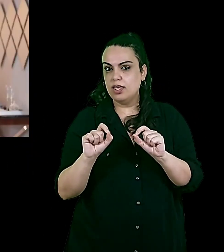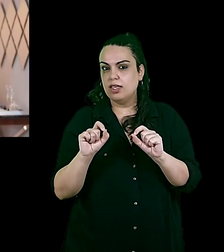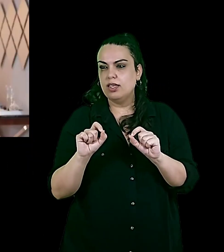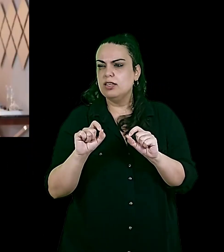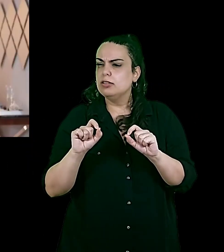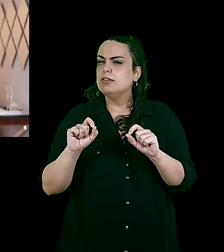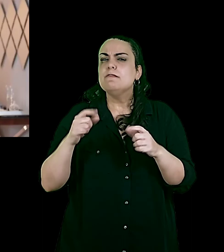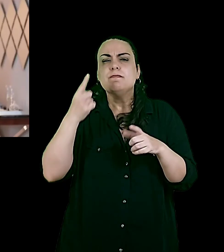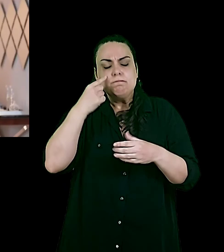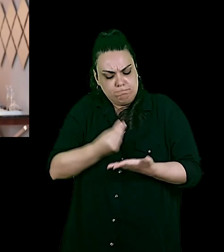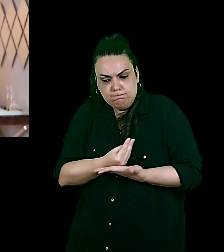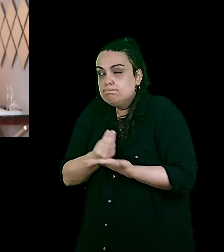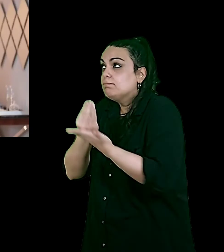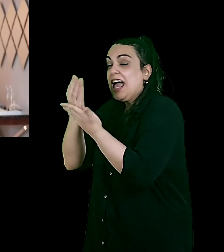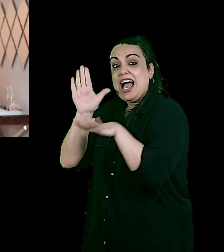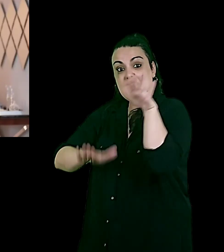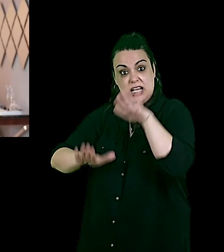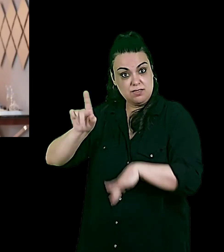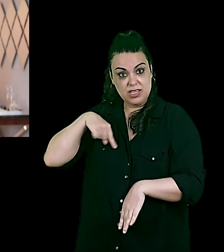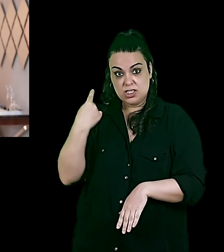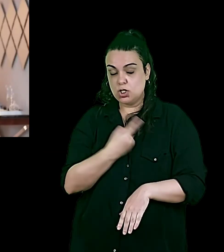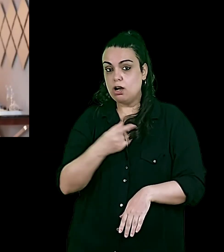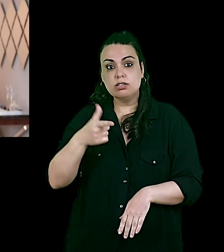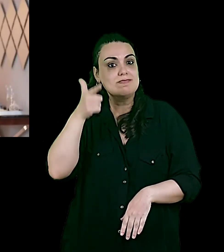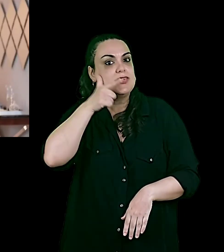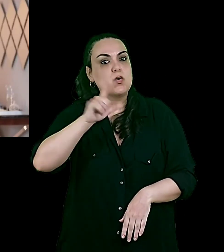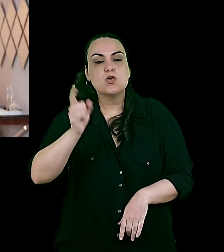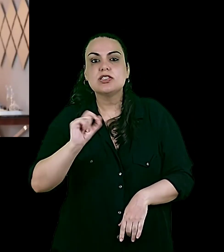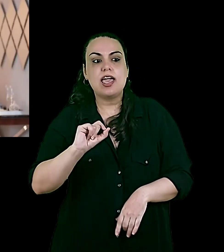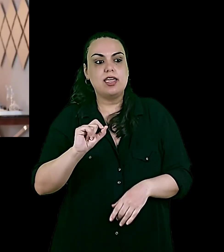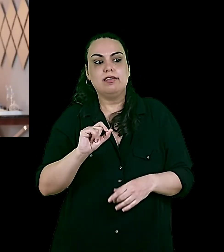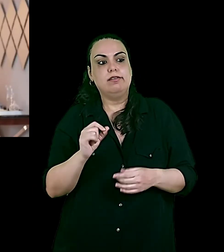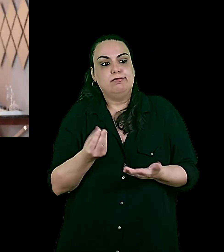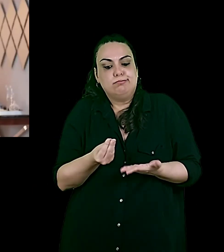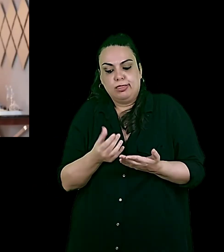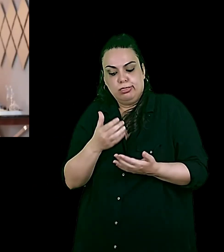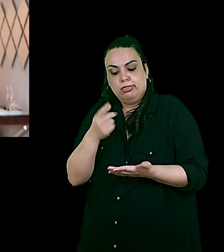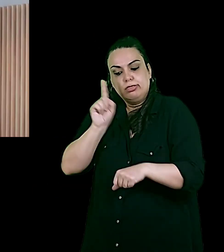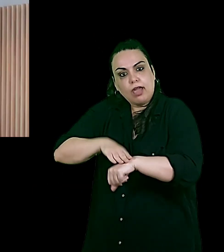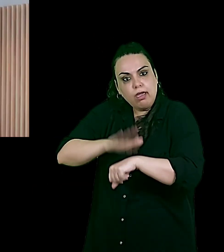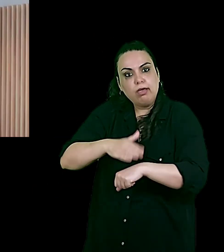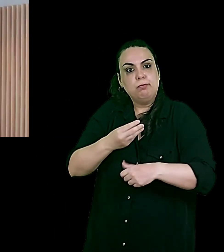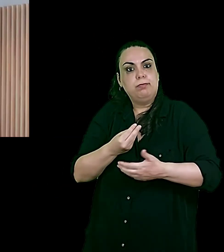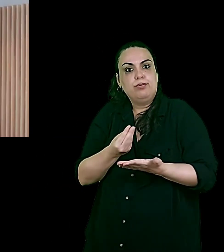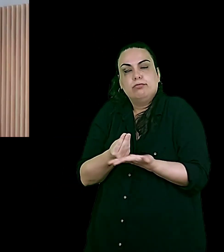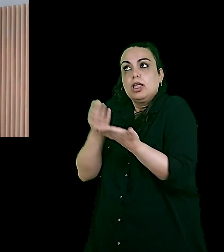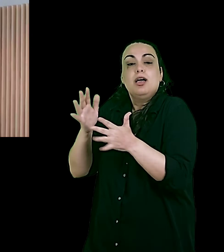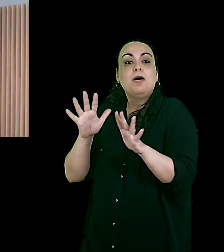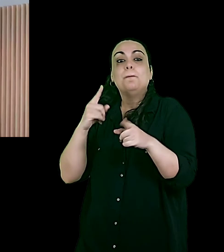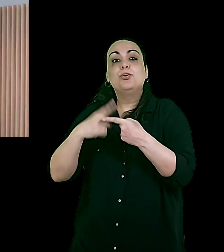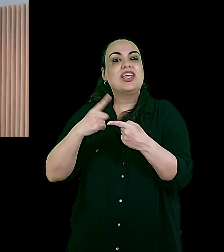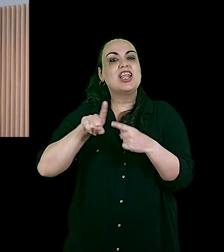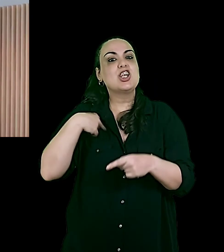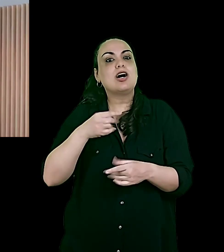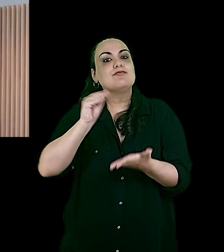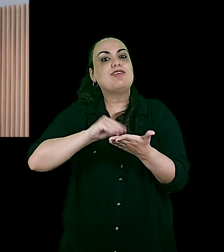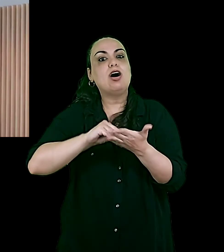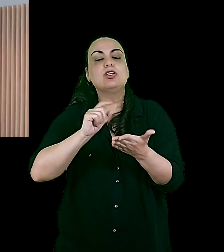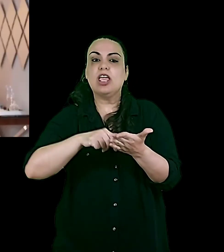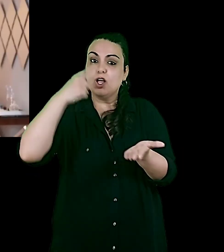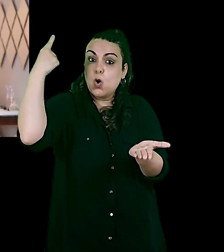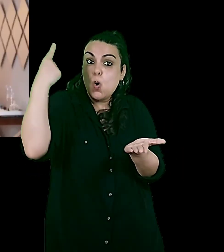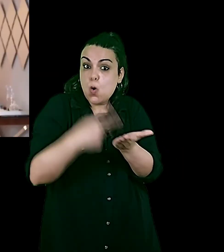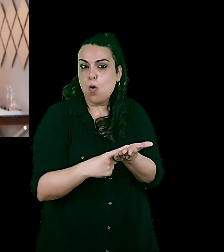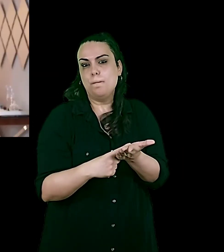E a maioria das vezes nós não conseguimos disponibilizar o tempo que temos para Deus porque nós não agendamos, não é que a gente não agenda compromisso com